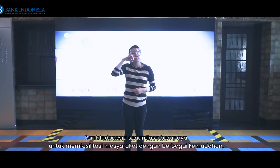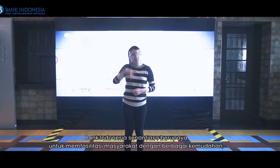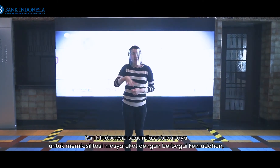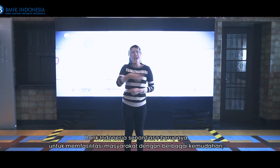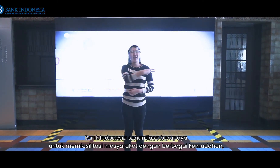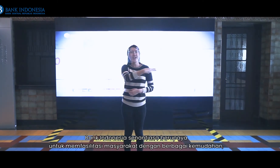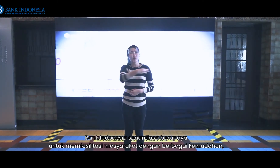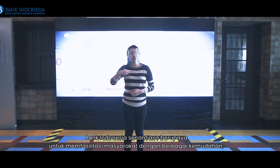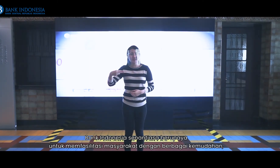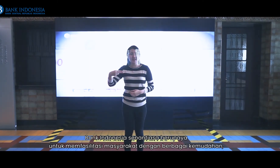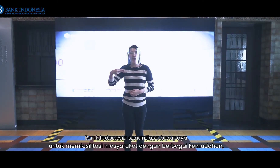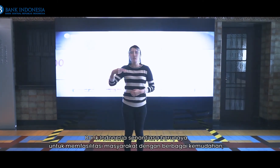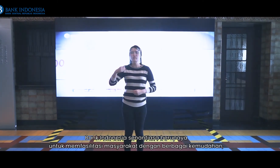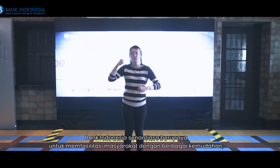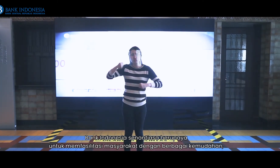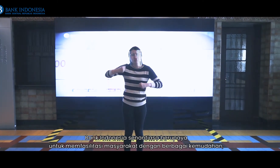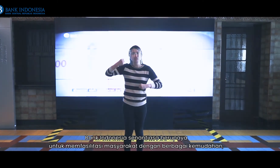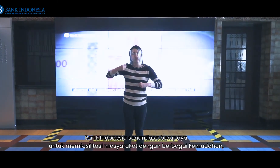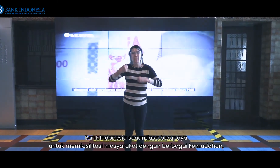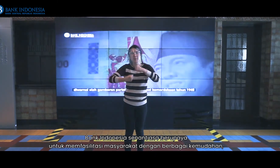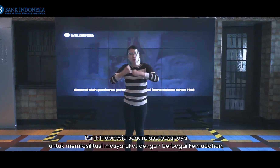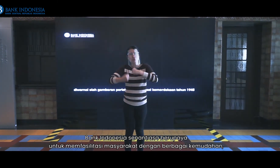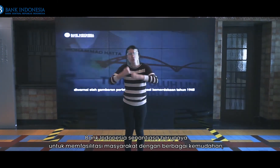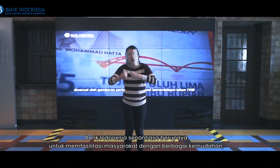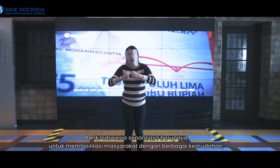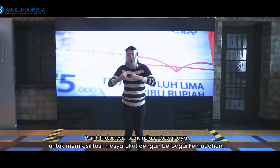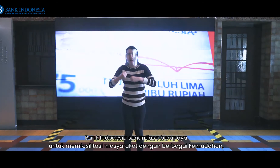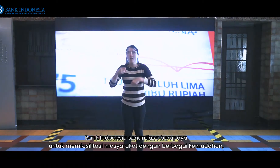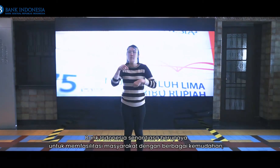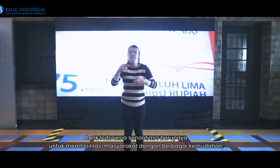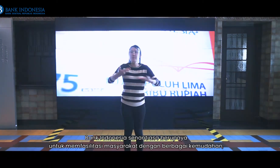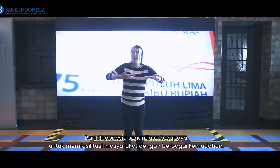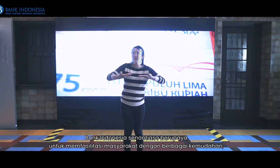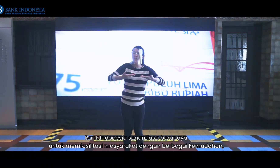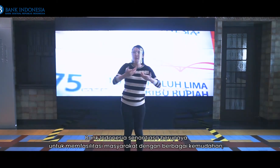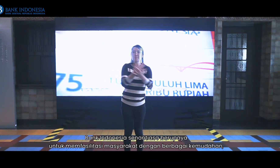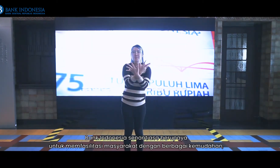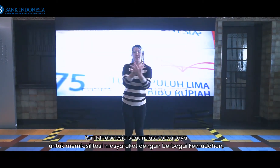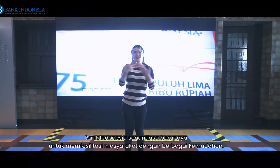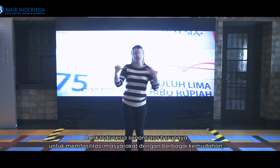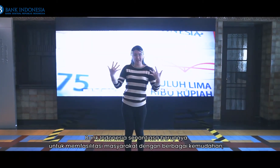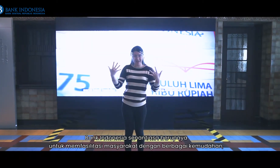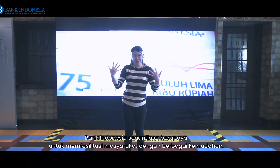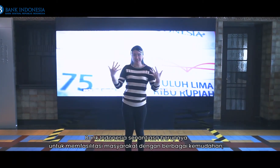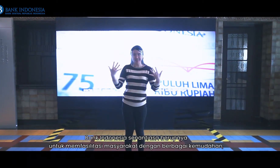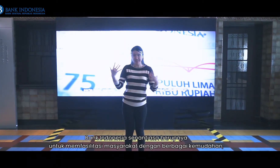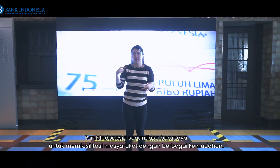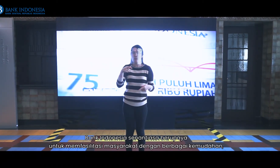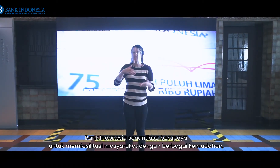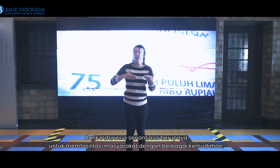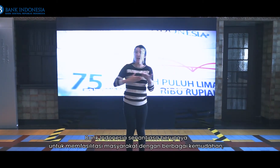Bank Indonesia senantiasa berupaya untuk memfasilitasi masyarakat dengan berbagai